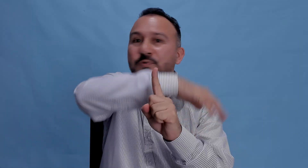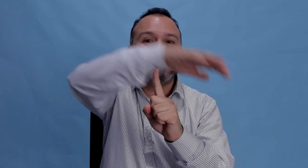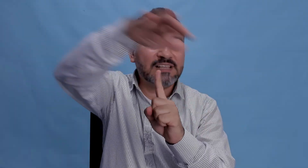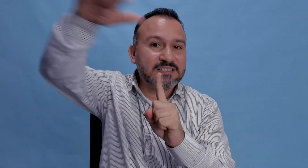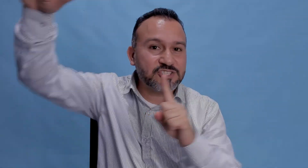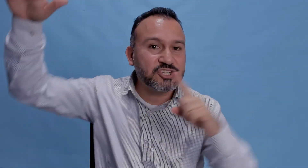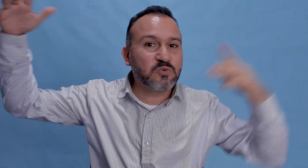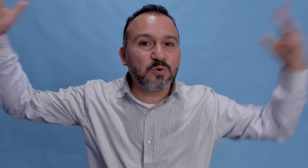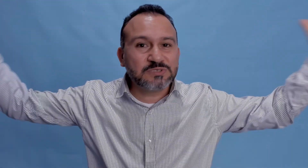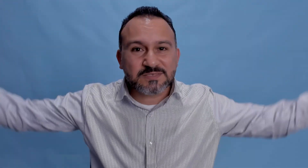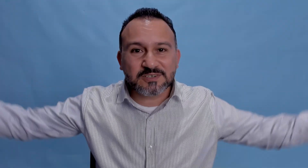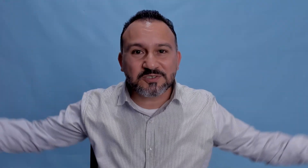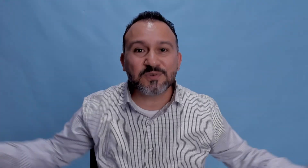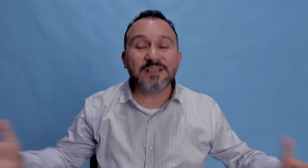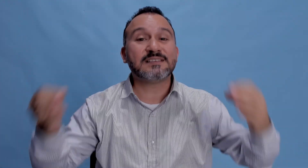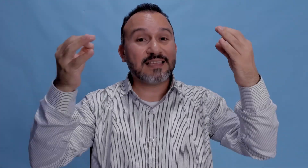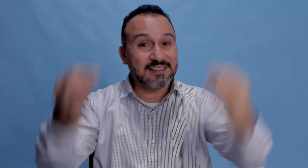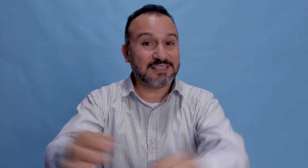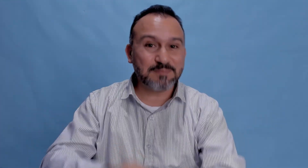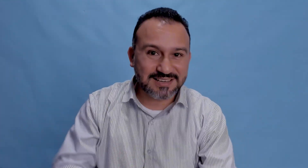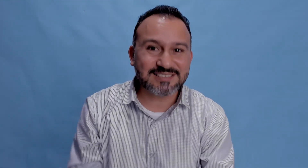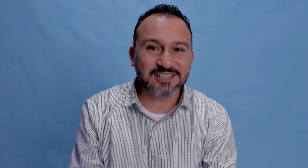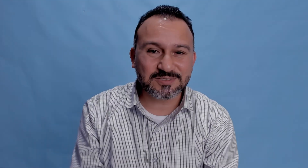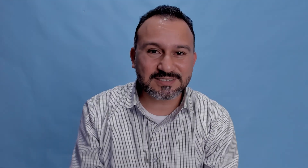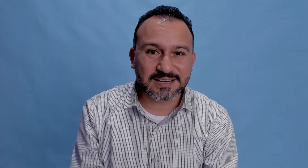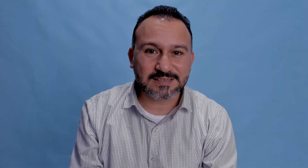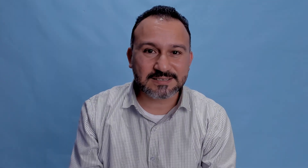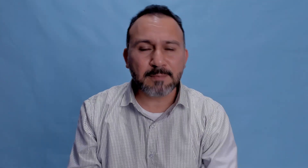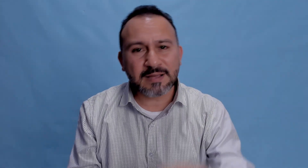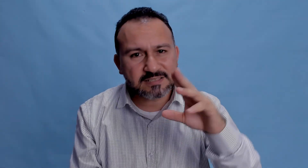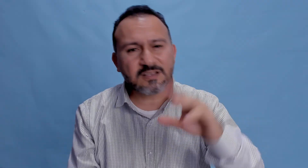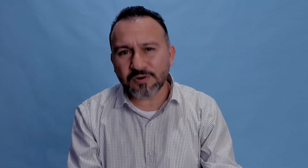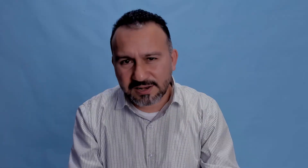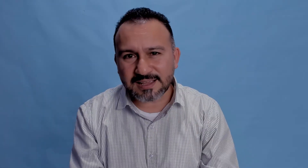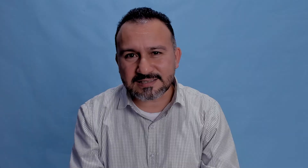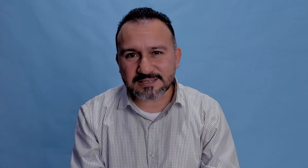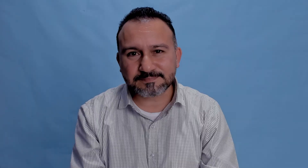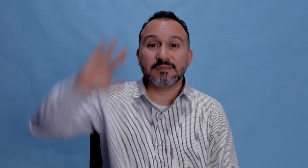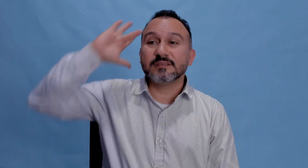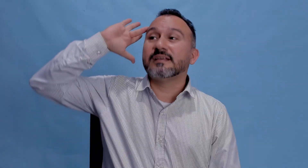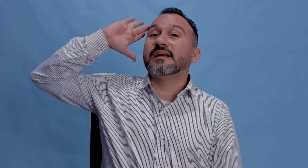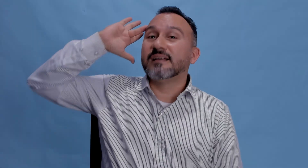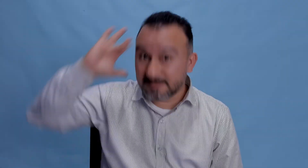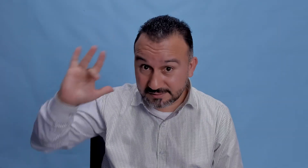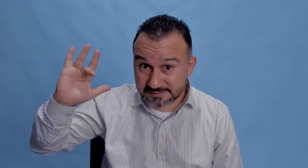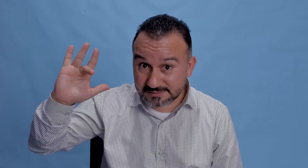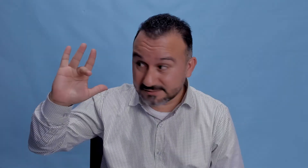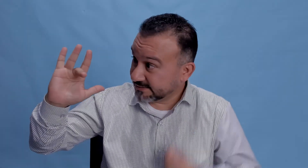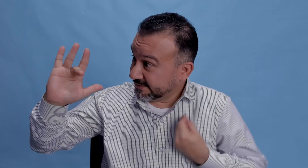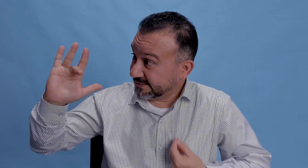podem existir outras versões que também estejam certas. Mas olha essa. É